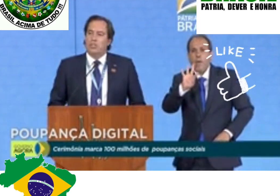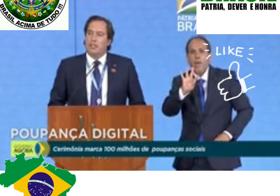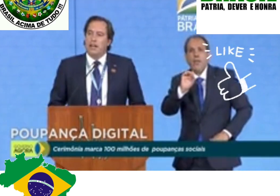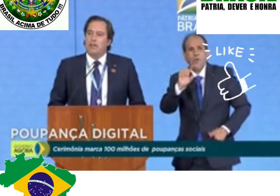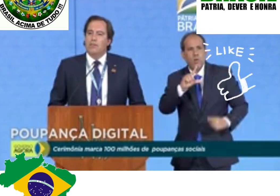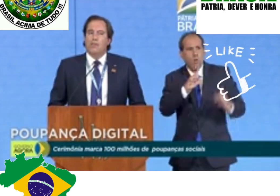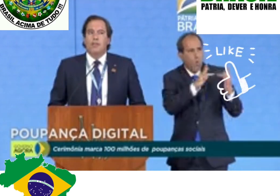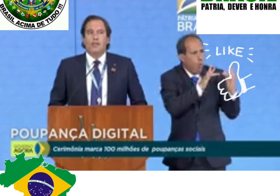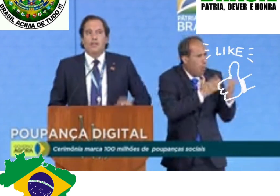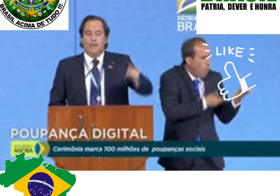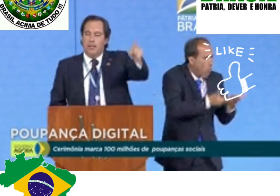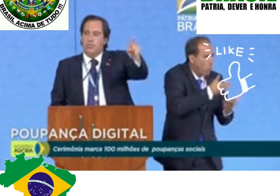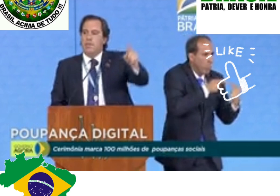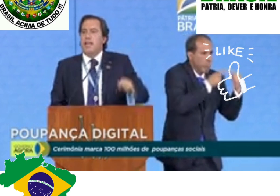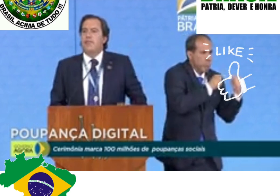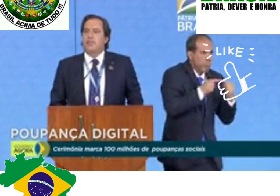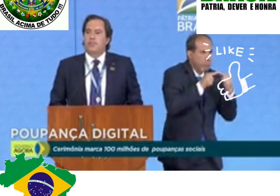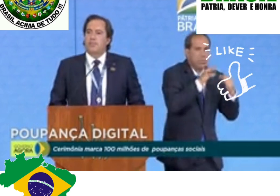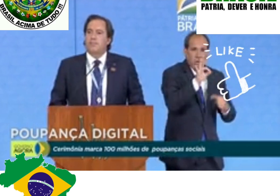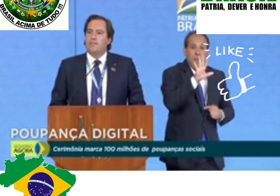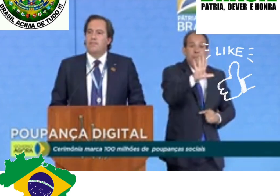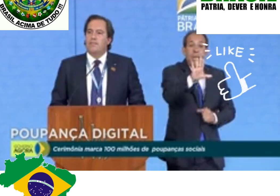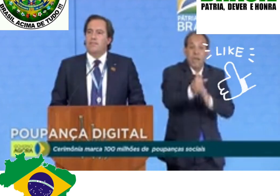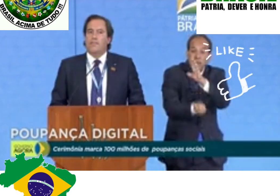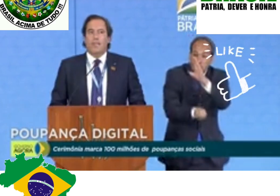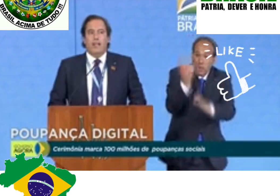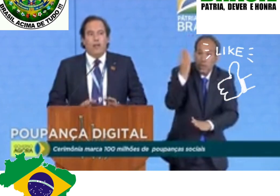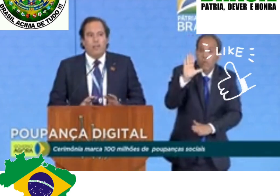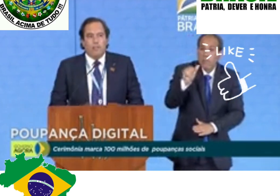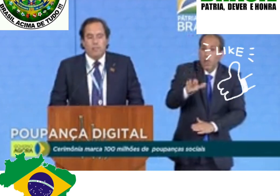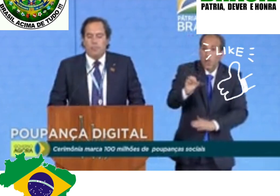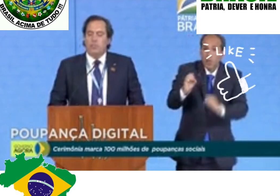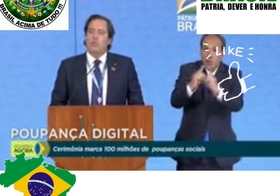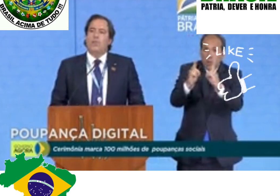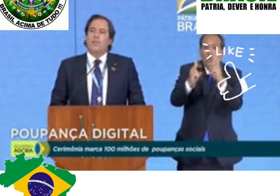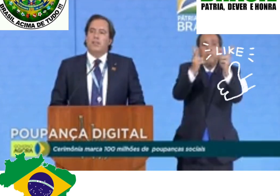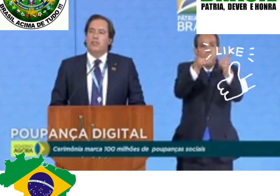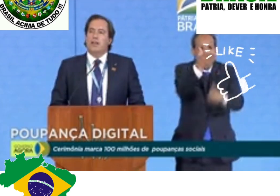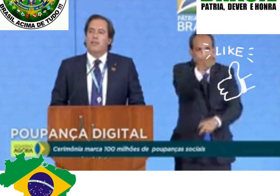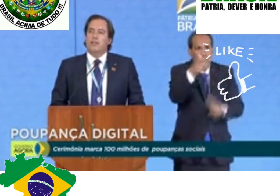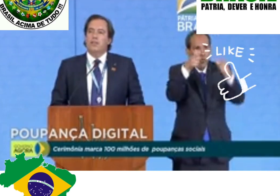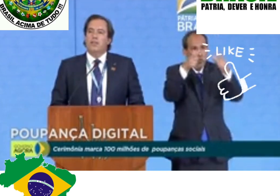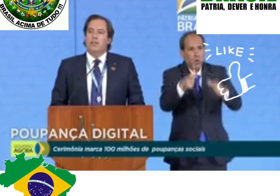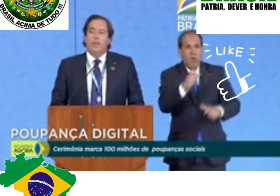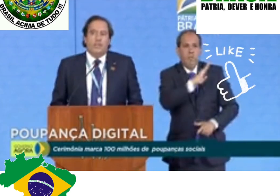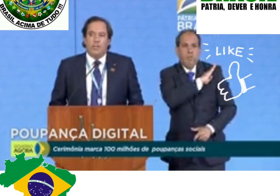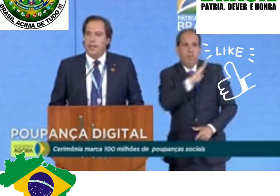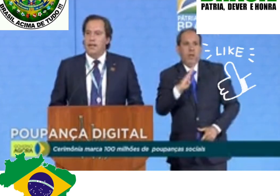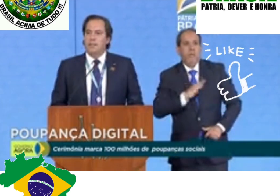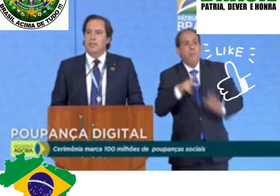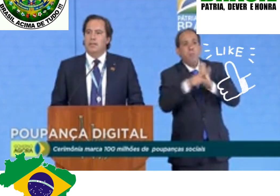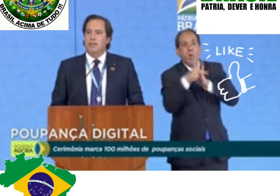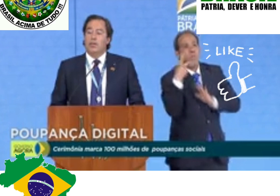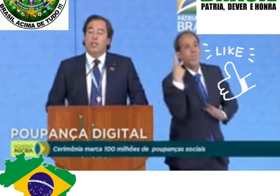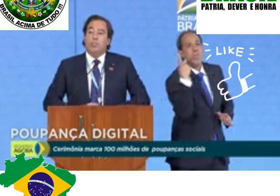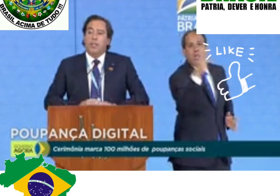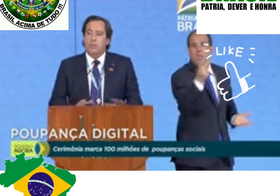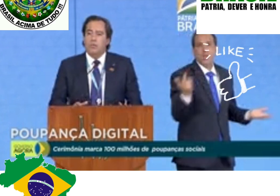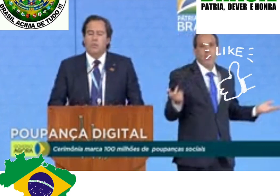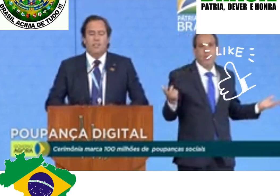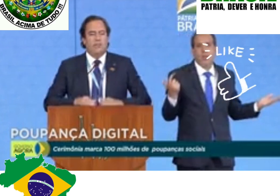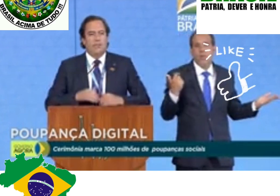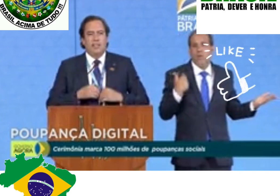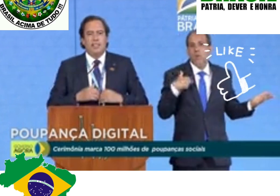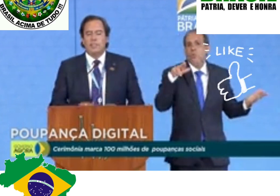banco digital é o de Breves, é o do senhor Francisnaldo, não é o da Faria Lima, que eu